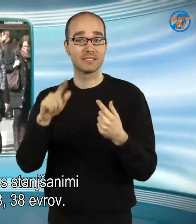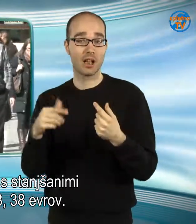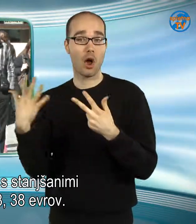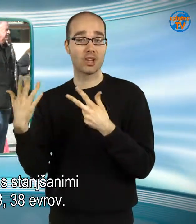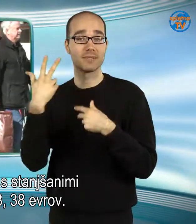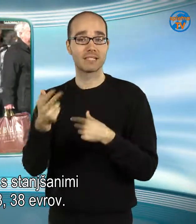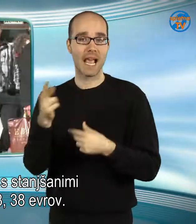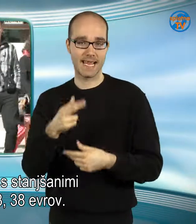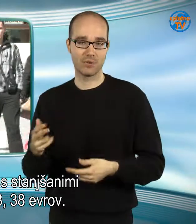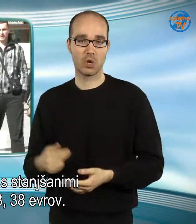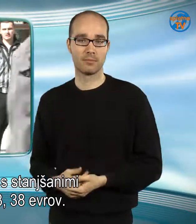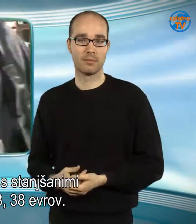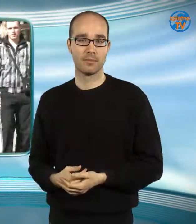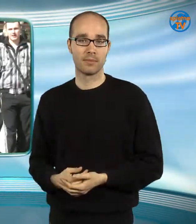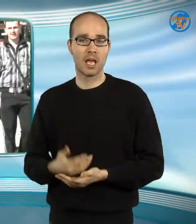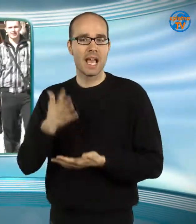178,38 evrov.